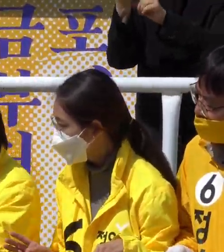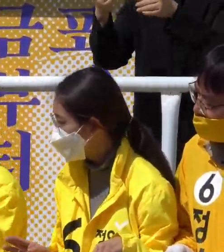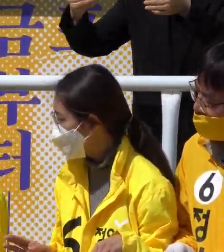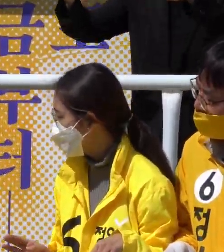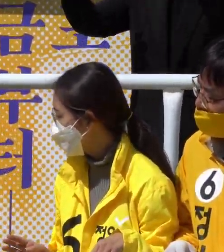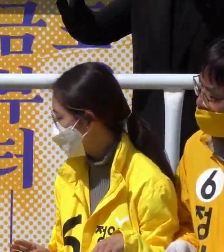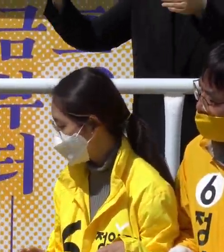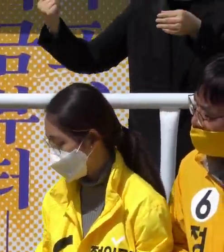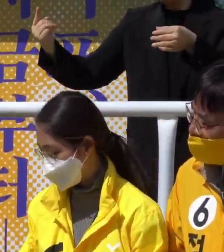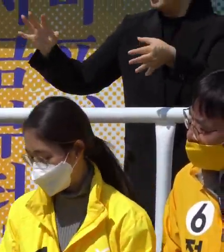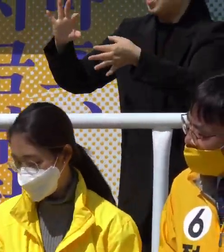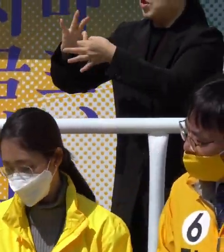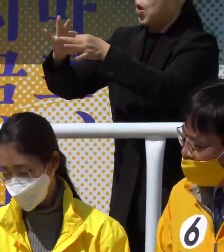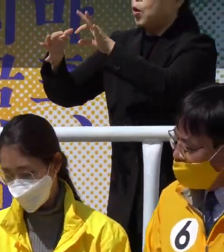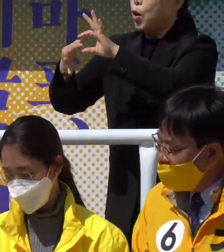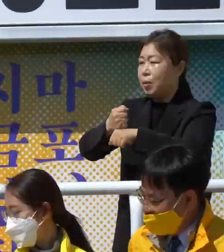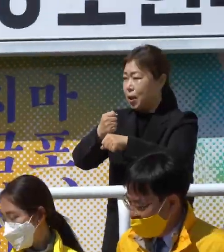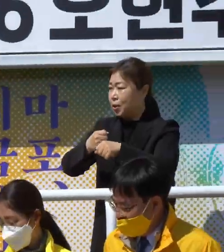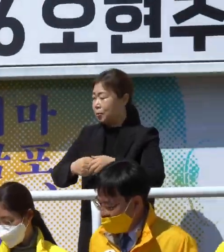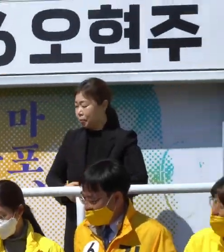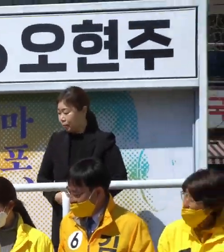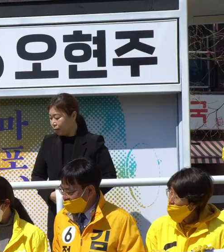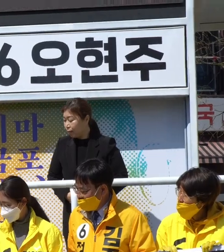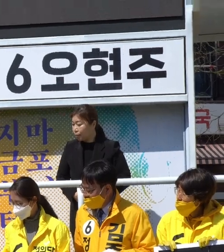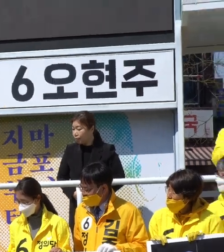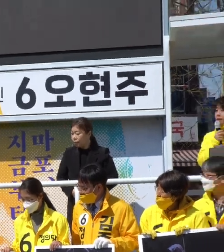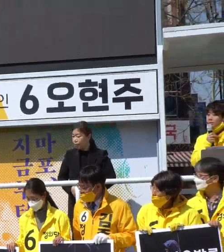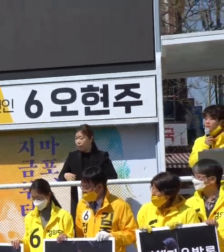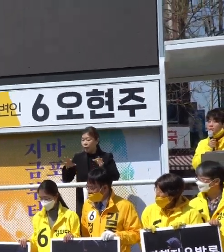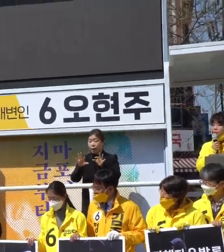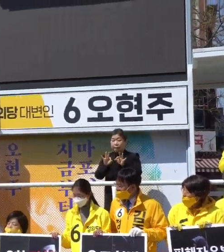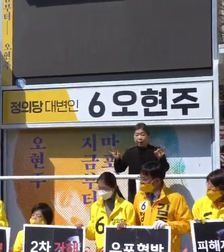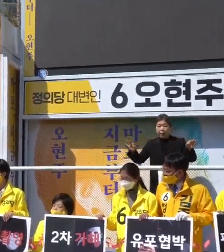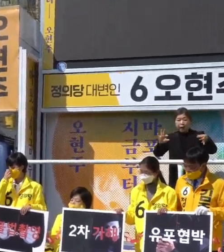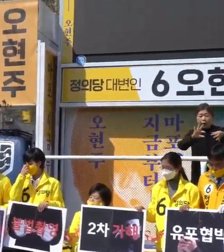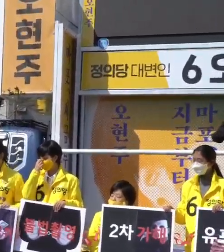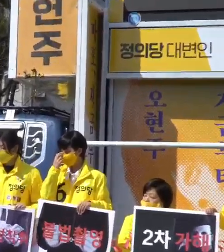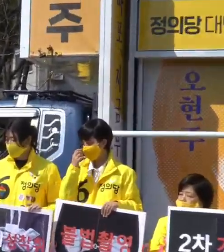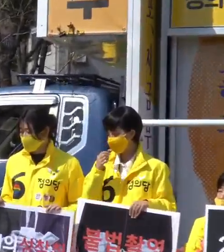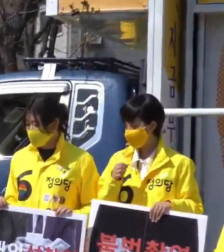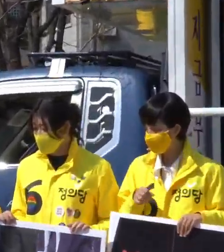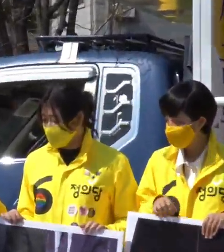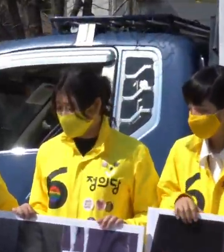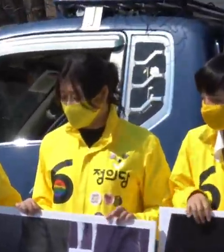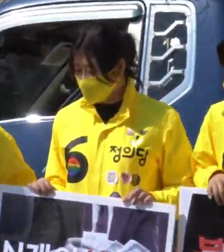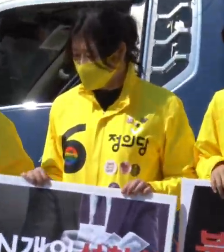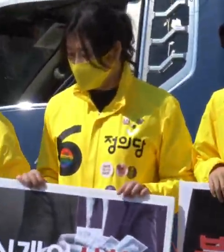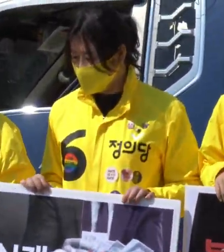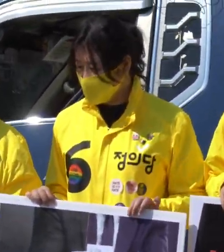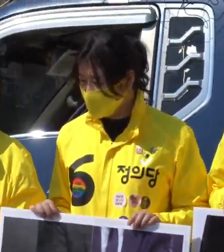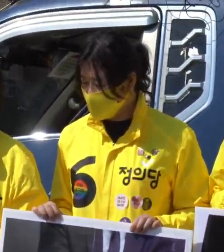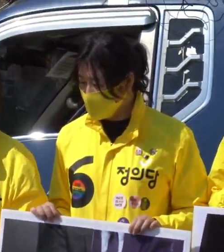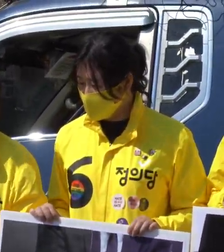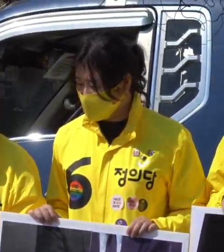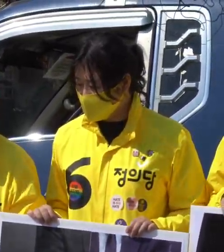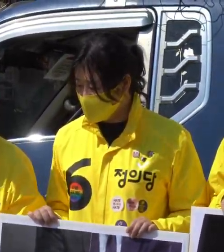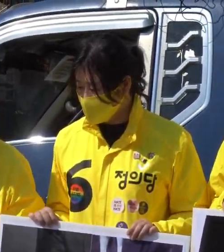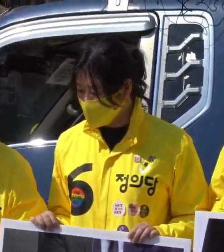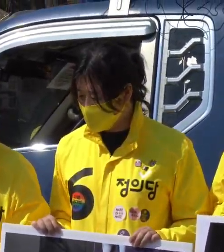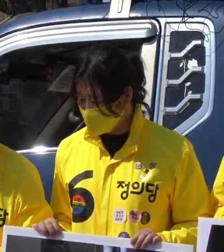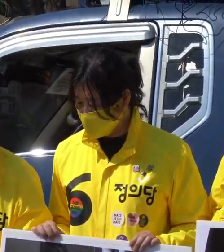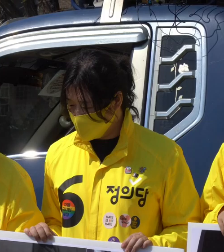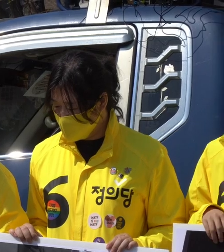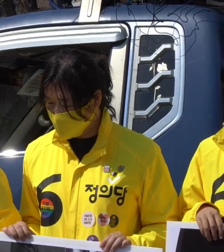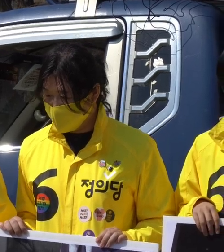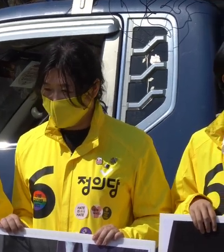사이에 있는 연결고리들을 손으로 강하게, 제가 피켓 구호를 외치고 아웃을 외쳐주시면 같이 외쳐주세요. 일상의 성폭력